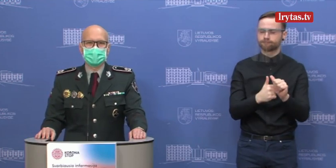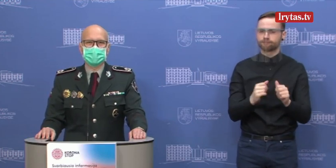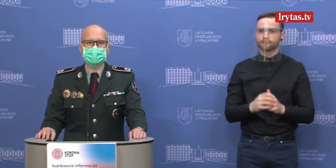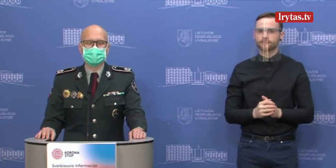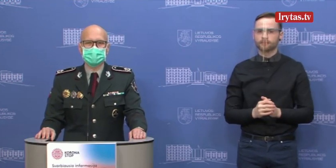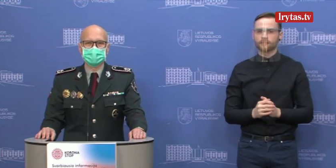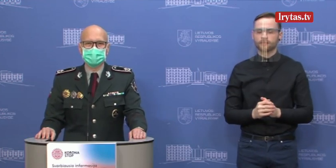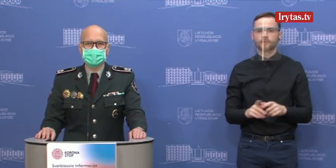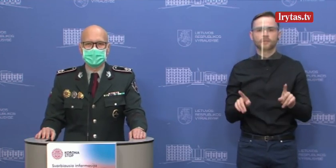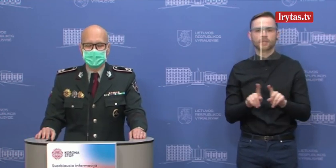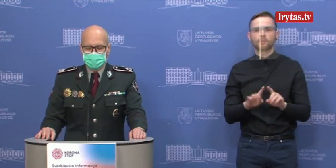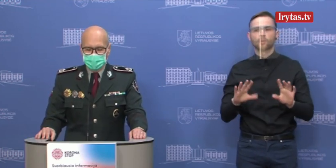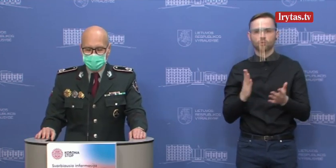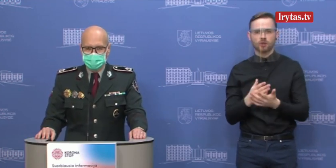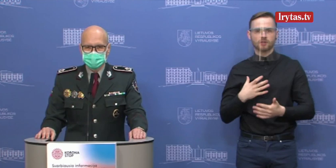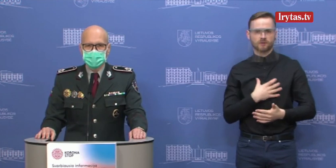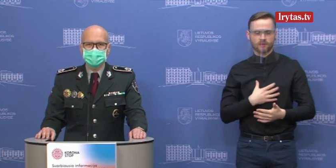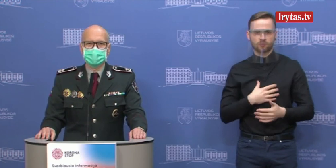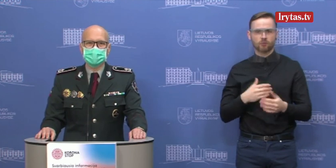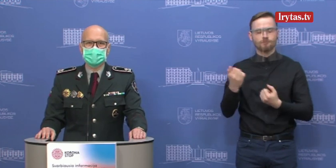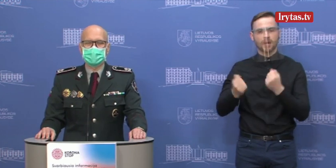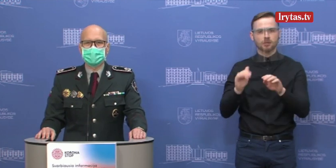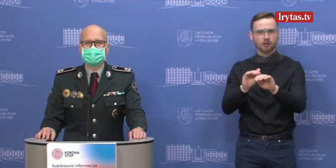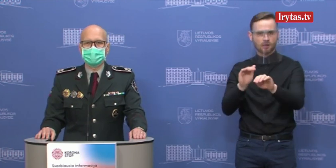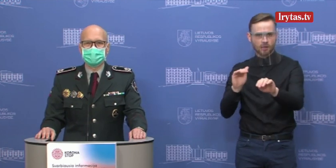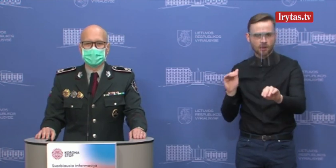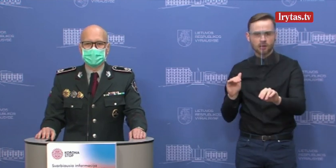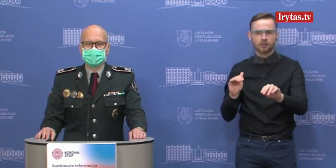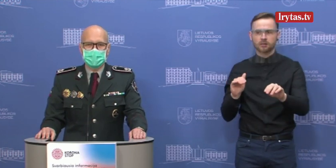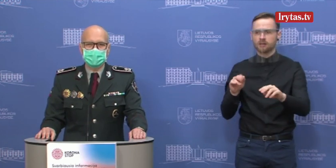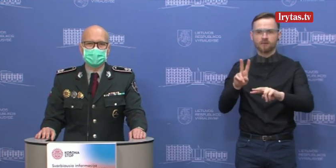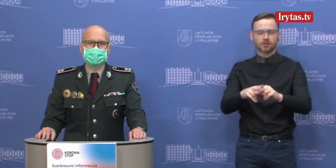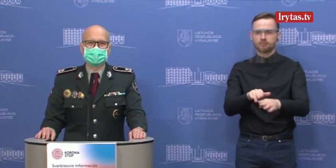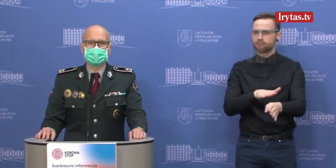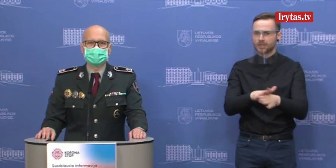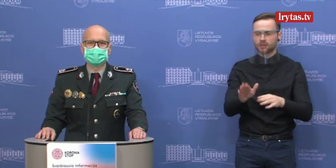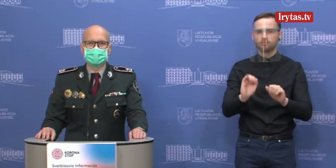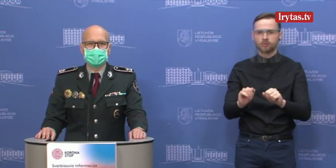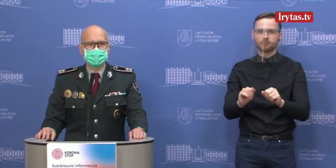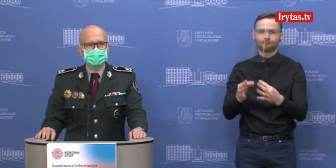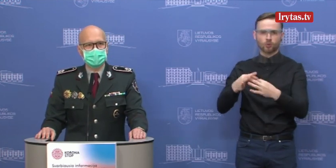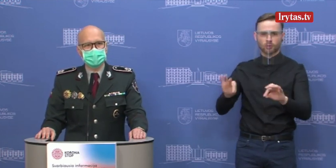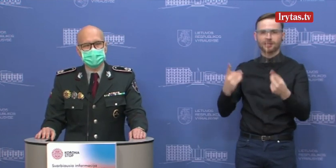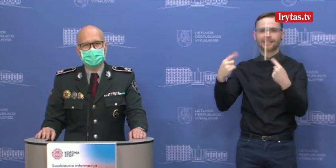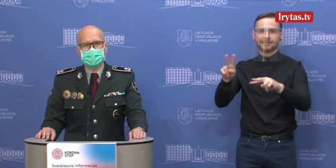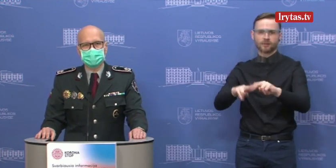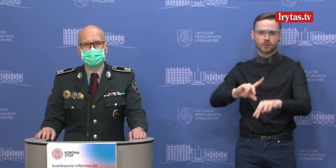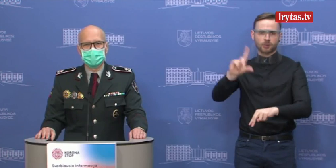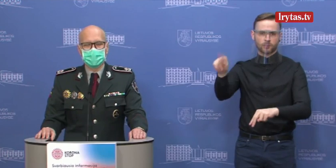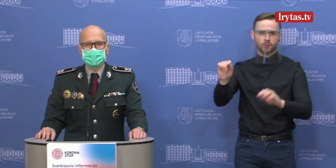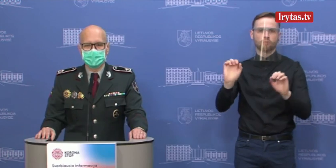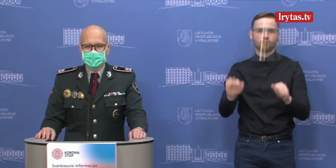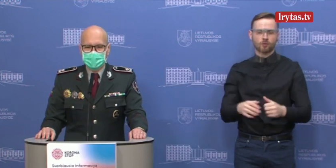transporto priemonių ir asmenų srautus per įvairius kontrolės punktus. Tai tikėtina, kad ypač